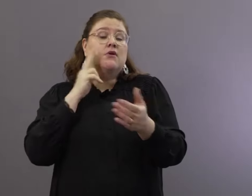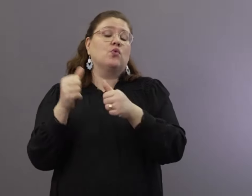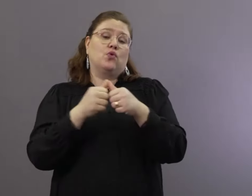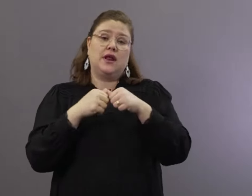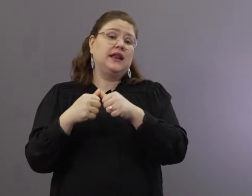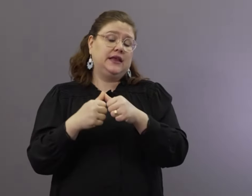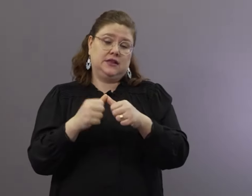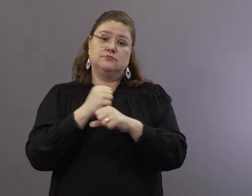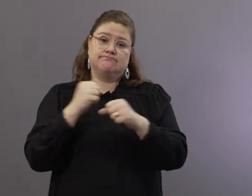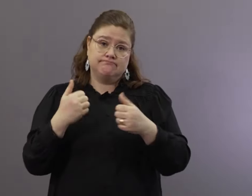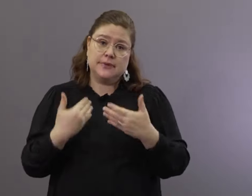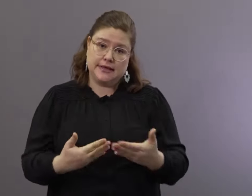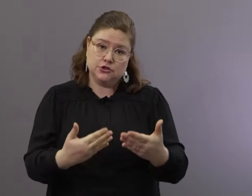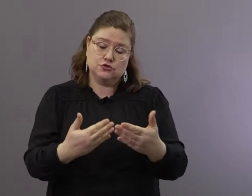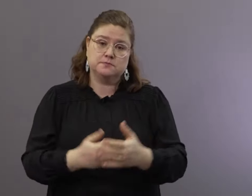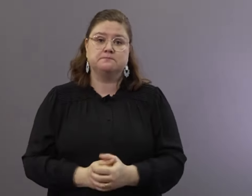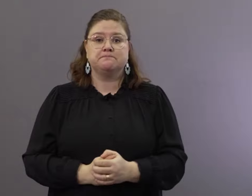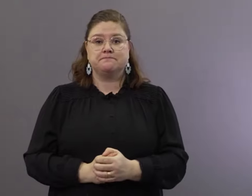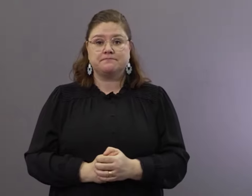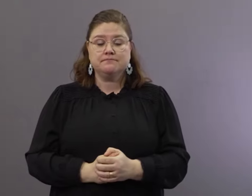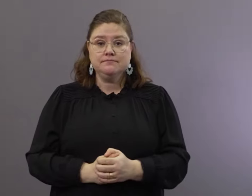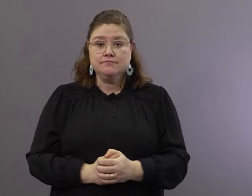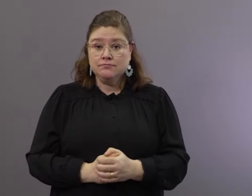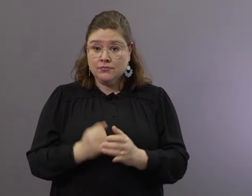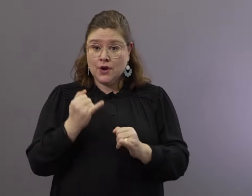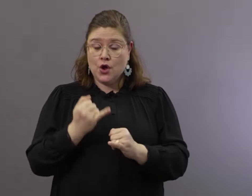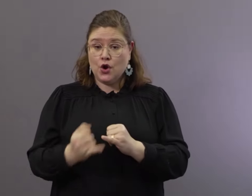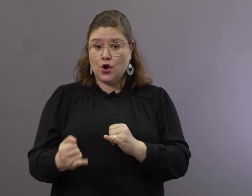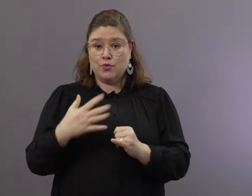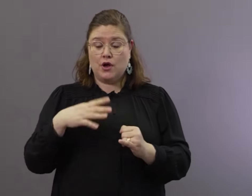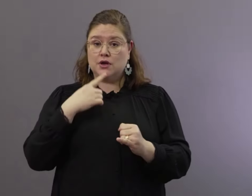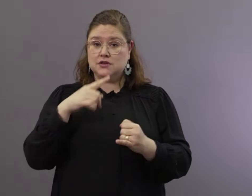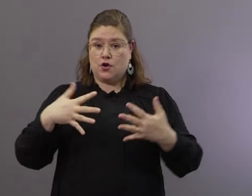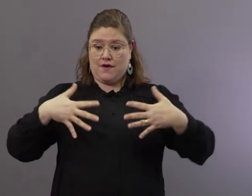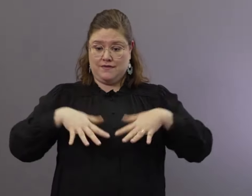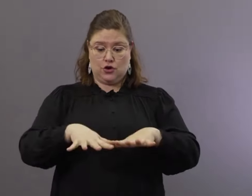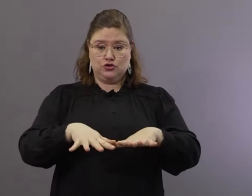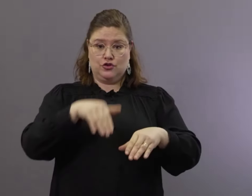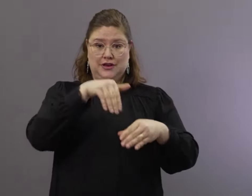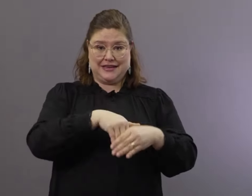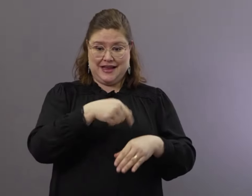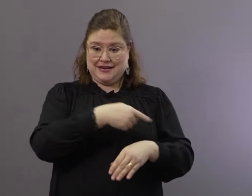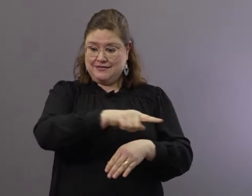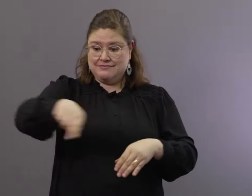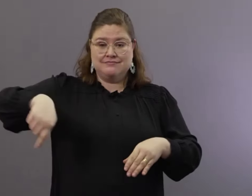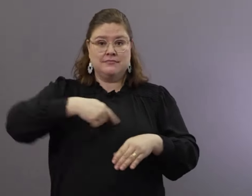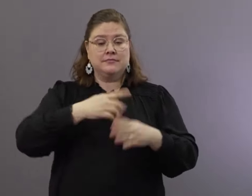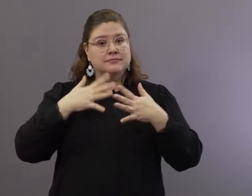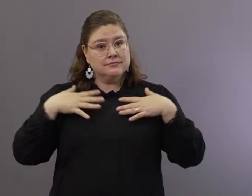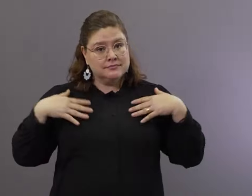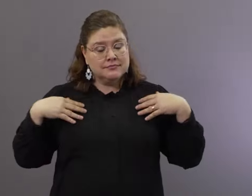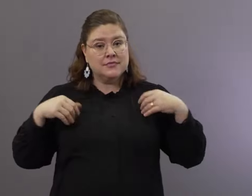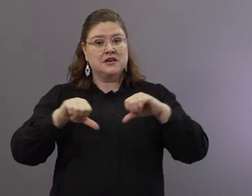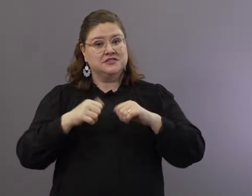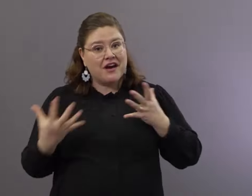edistämisessä. Lopuksi haluan todeta sen, että verkostomme toimijat iloitsevat, että voimme jatkaa yhteistyötä